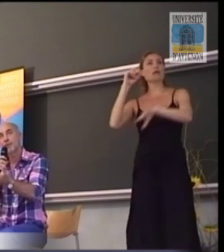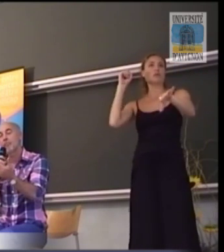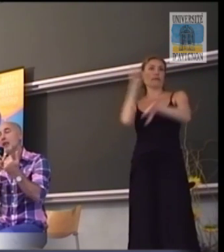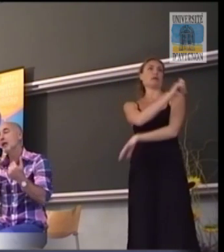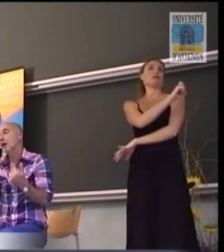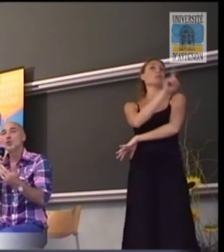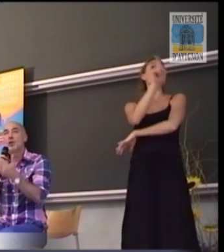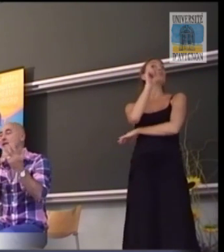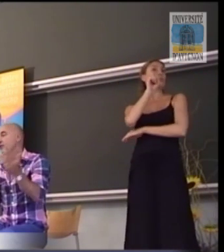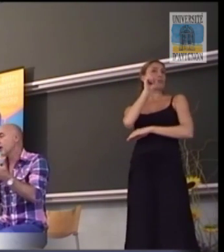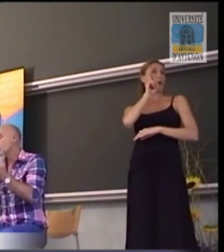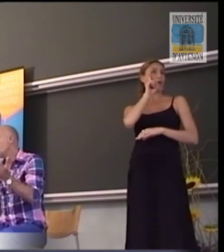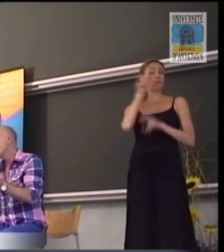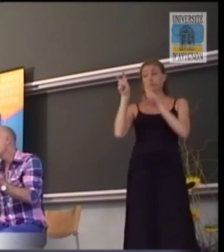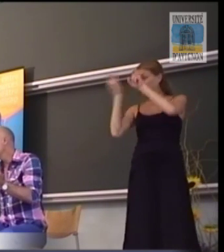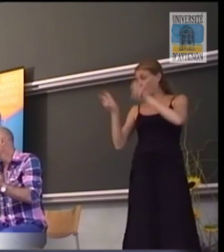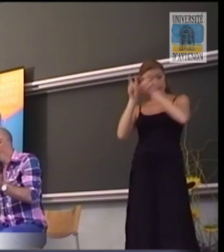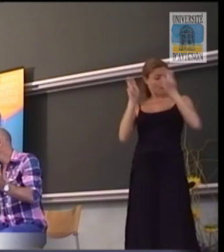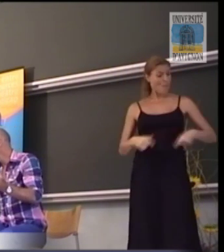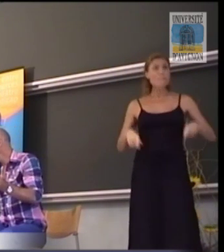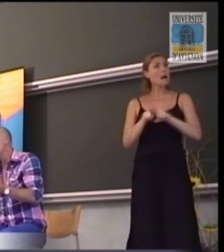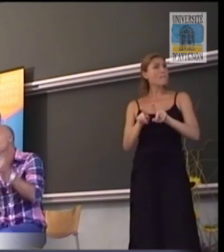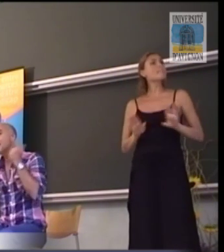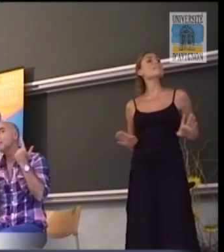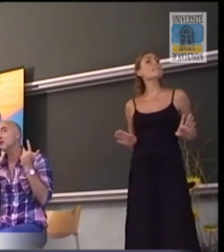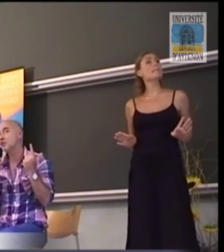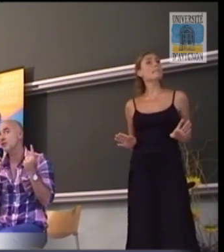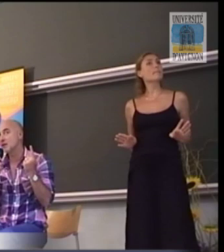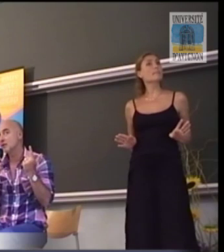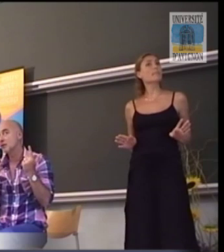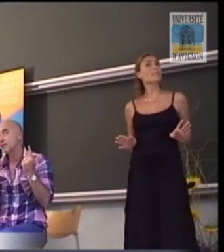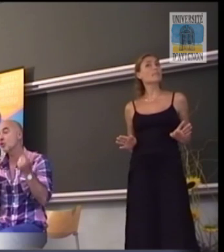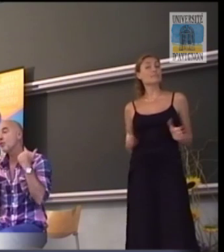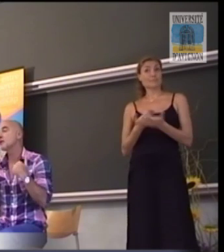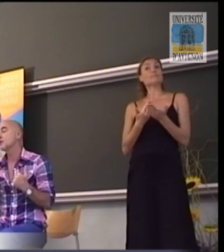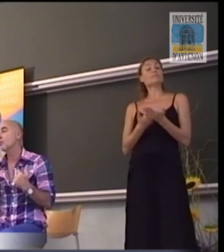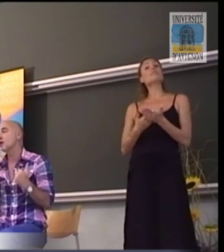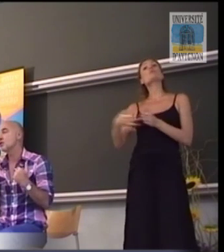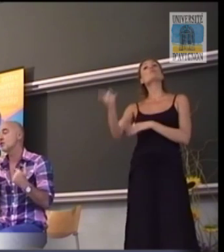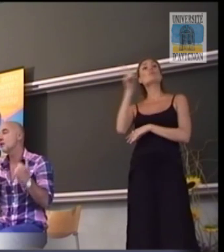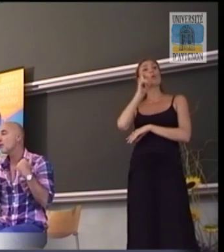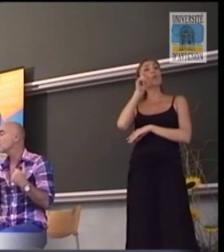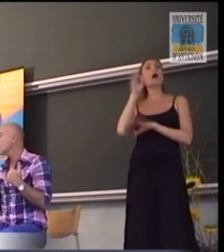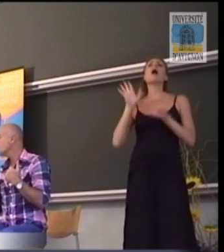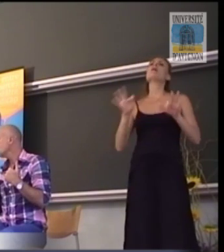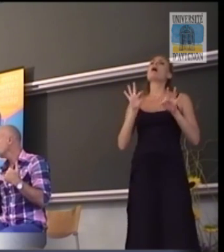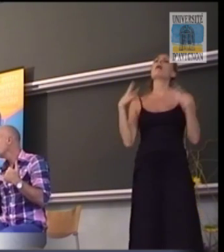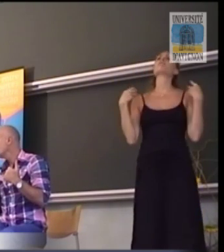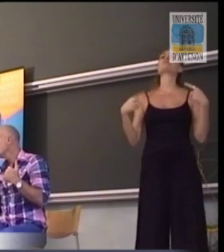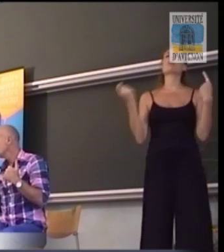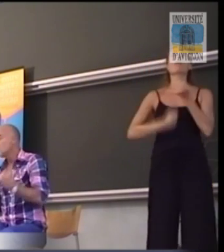l'autre. Au-delà des freins que nous connaissons dans le secteur marchand, mais ça n'est pas suffisant. Parce que moi, dans le secteur marchand, j'ai énormément de